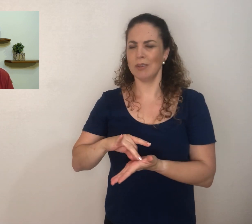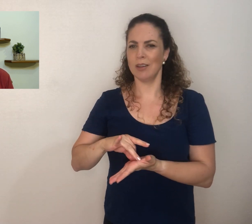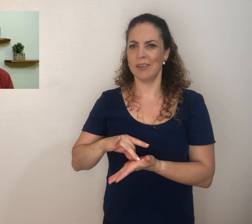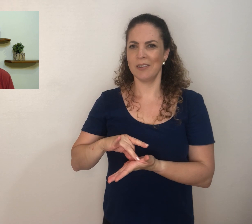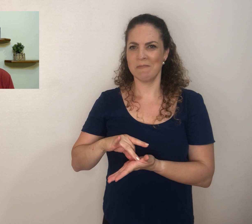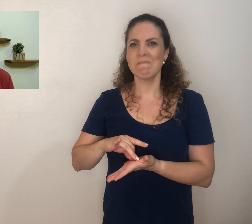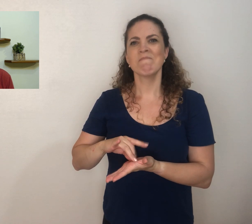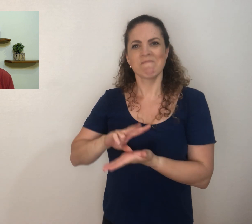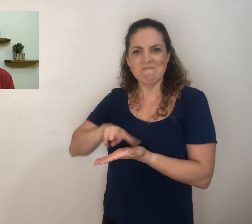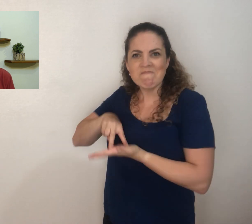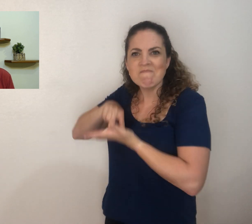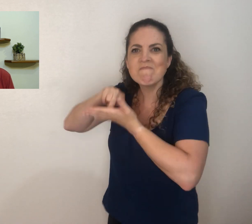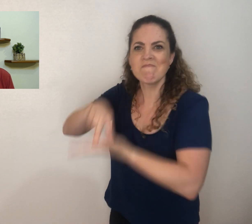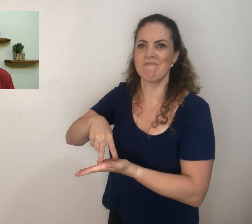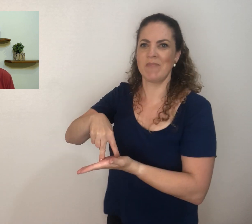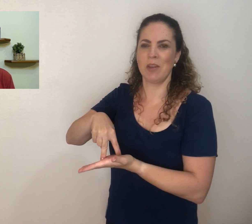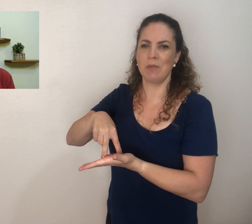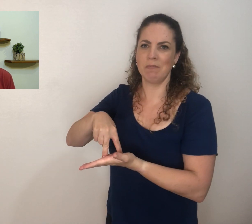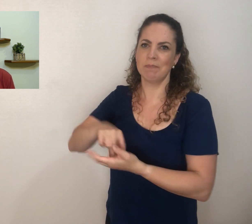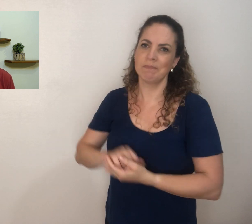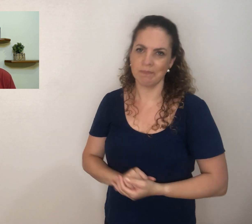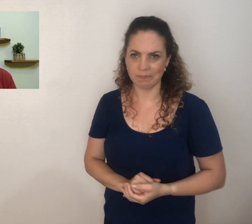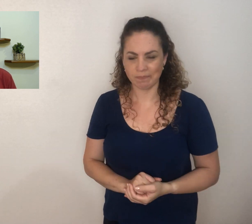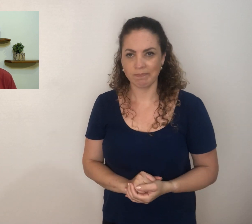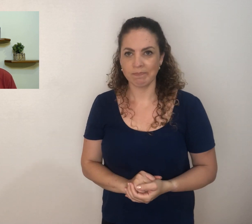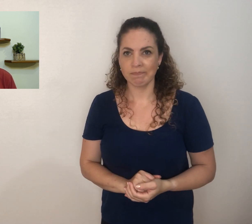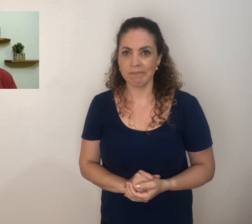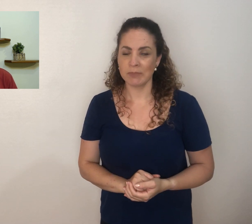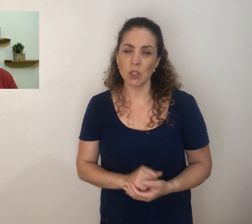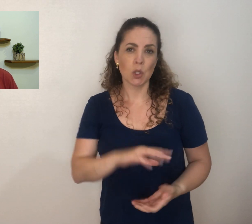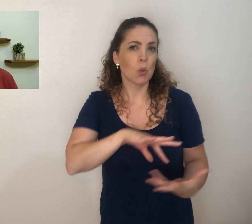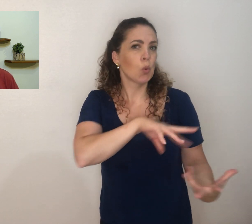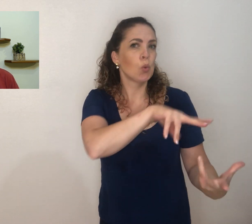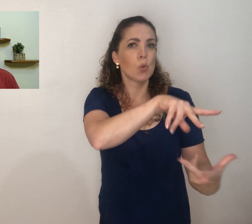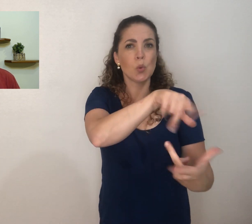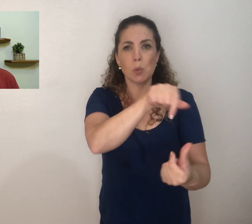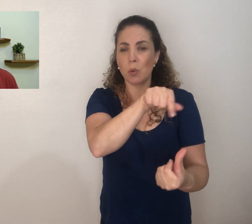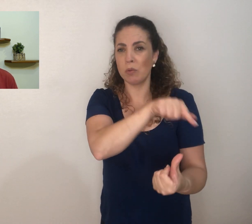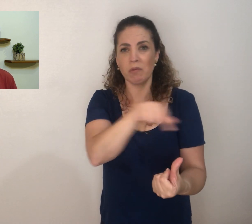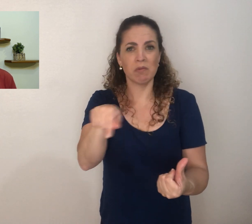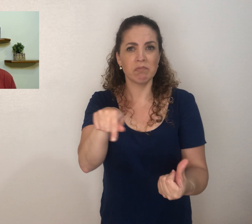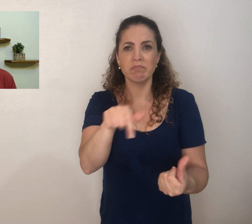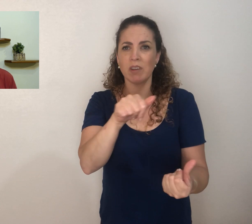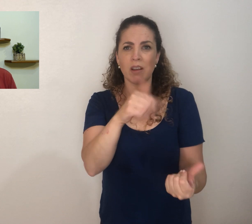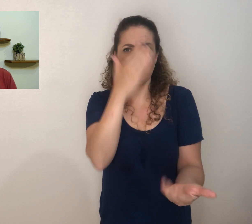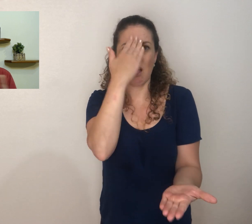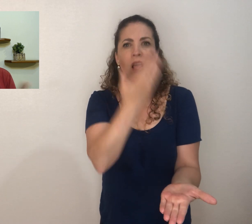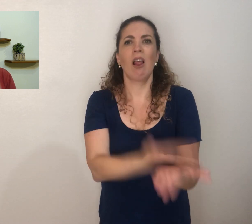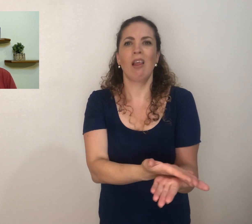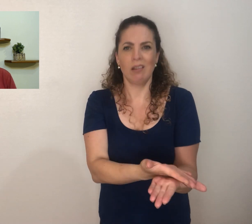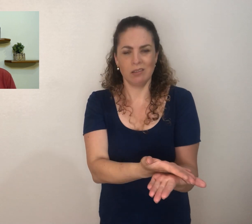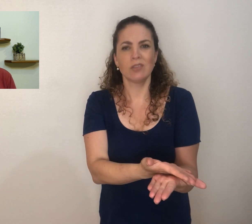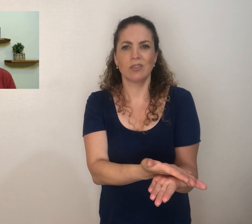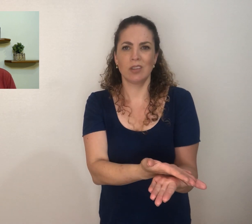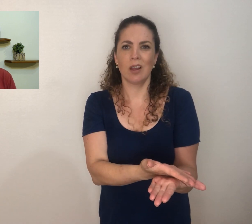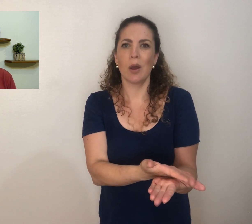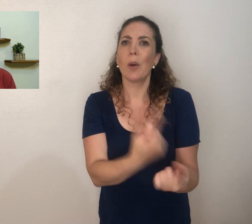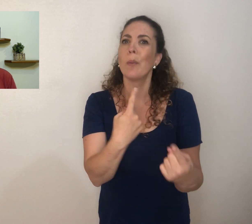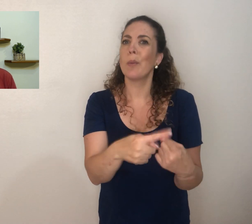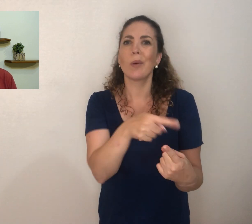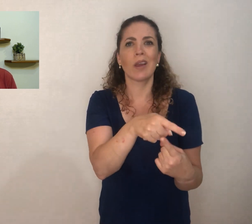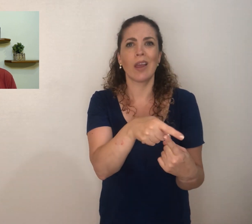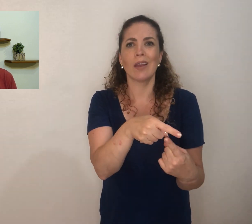que perecem. Mas o Senhor vai deixar que o mundo dê crédito às suas mentiras, porque o mundo não quis